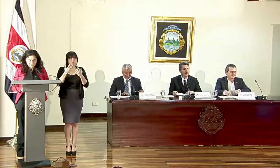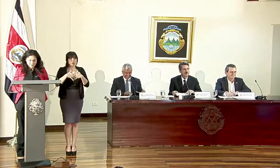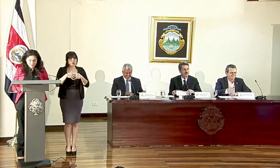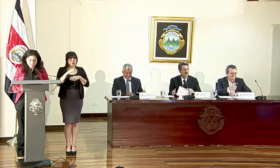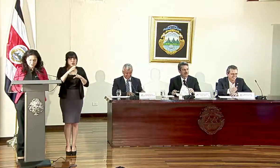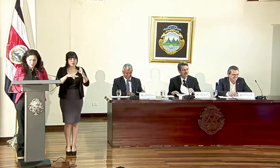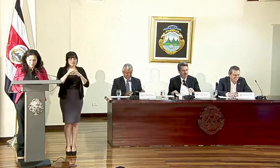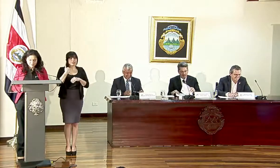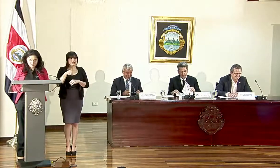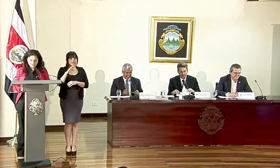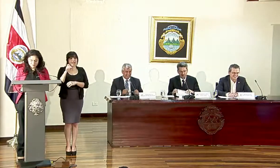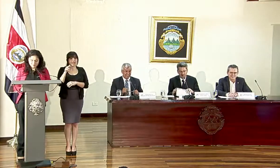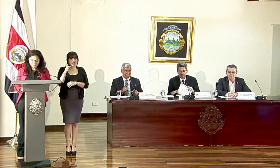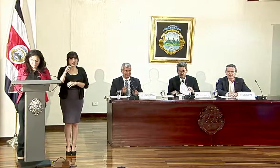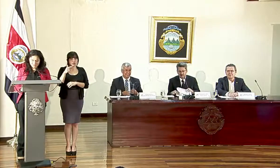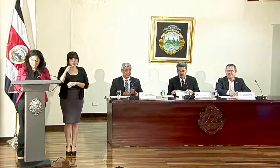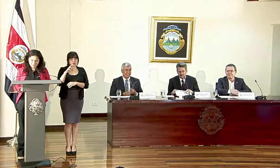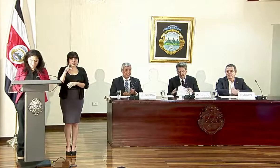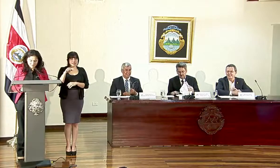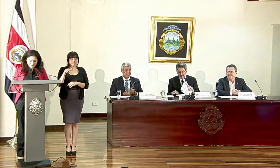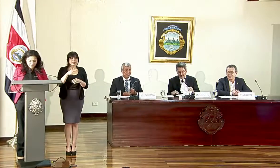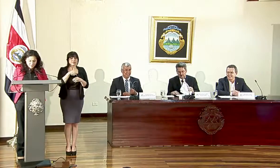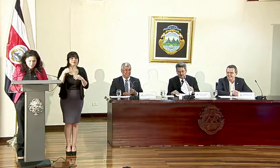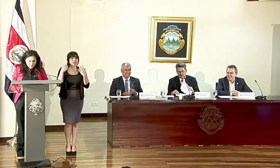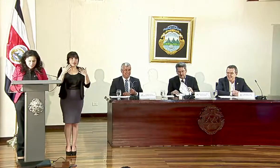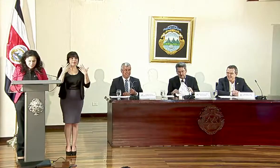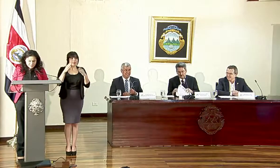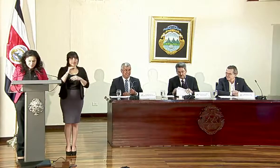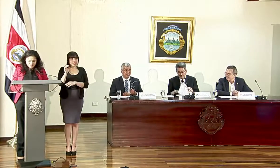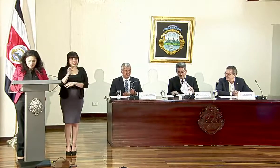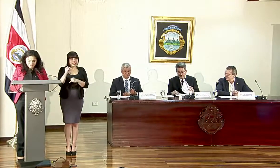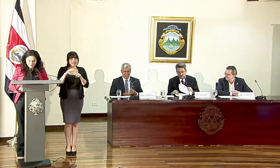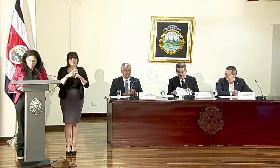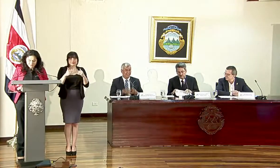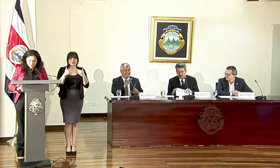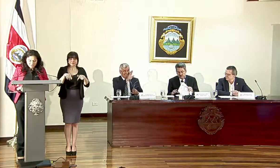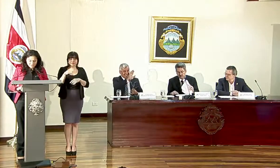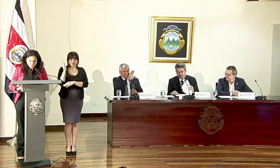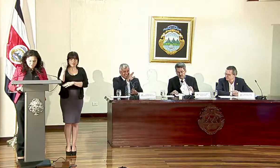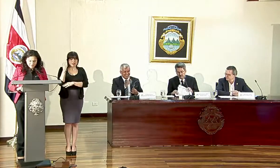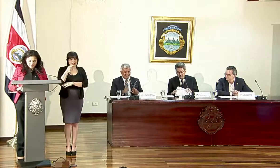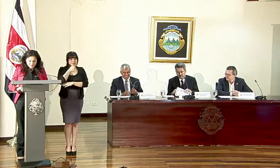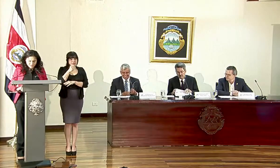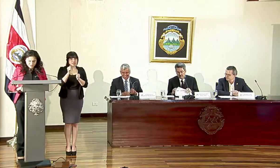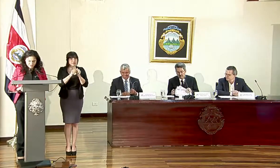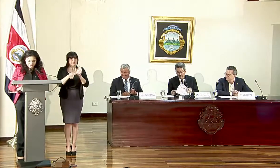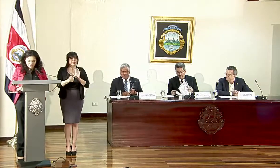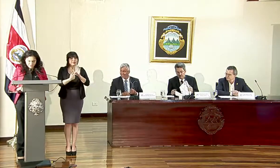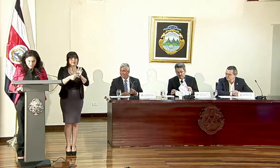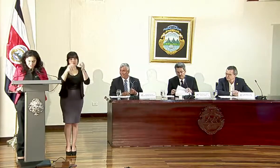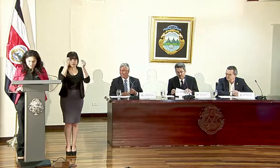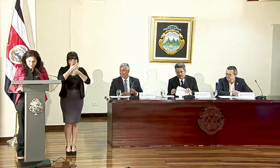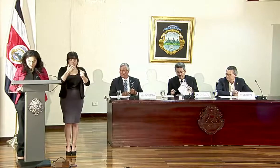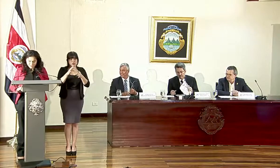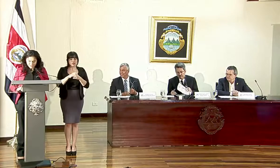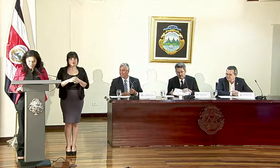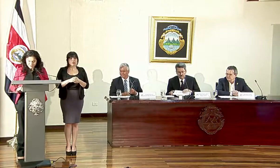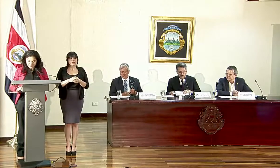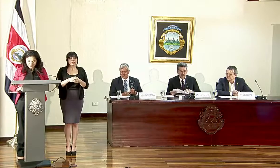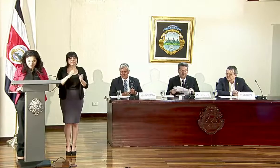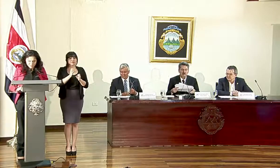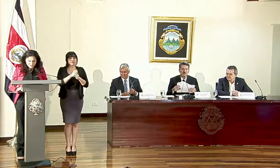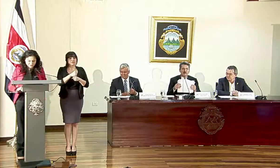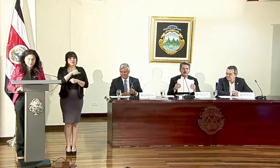el señor Edgar Gutiérrez, ministro de Ambiente y Energía. Iniciamos esta conferencia de prensa con la presentación del informe